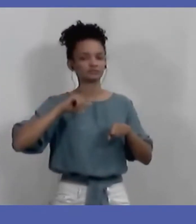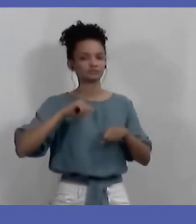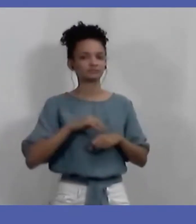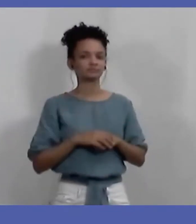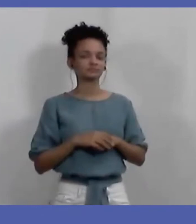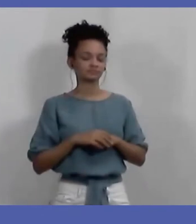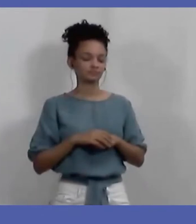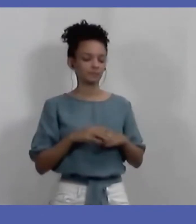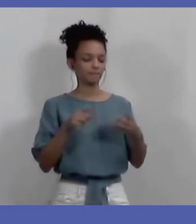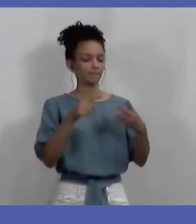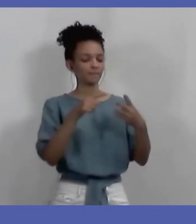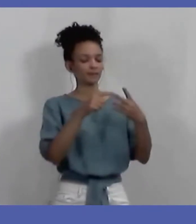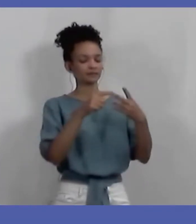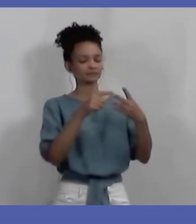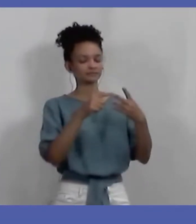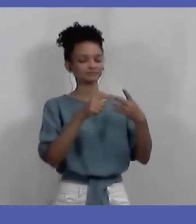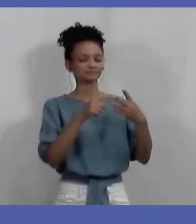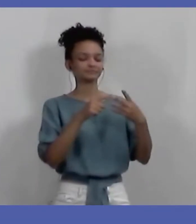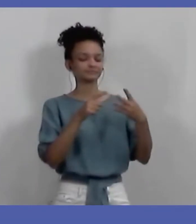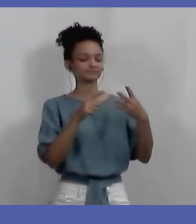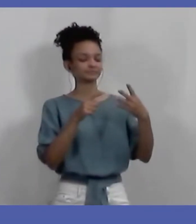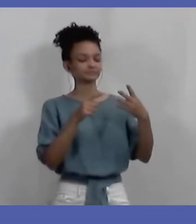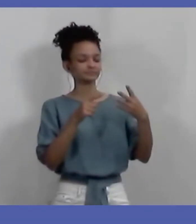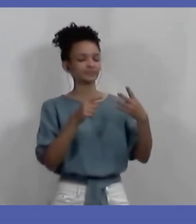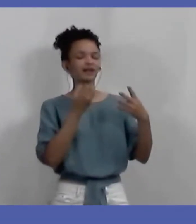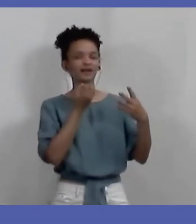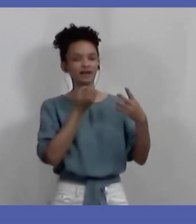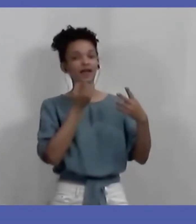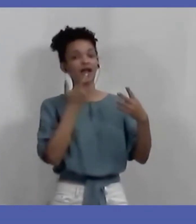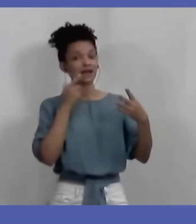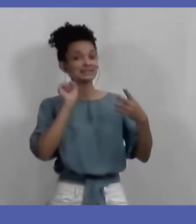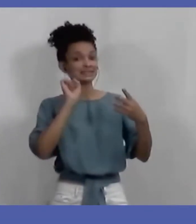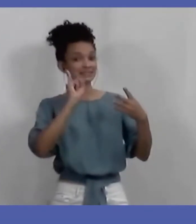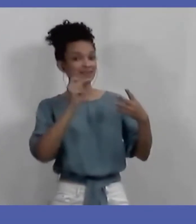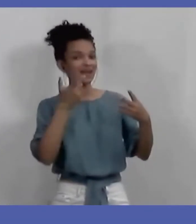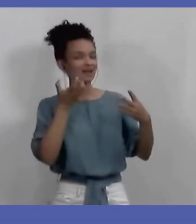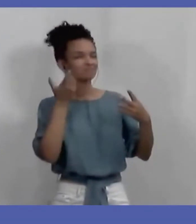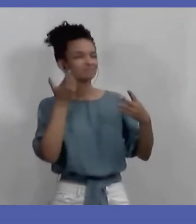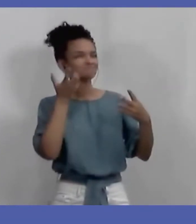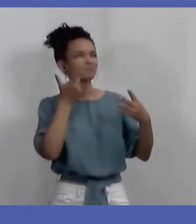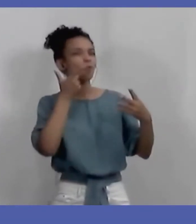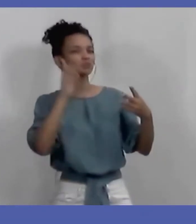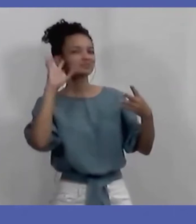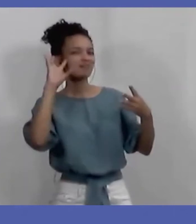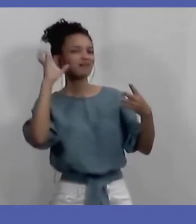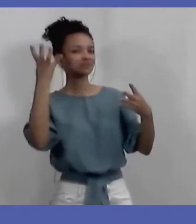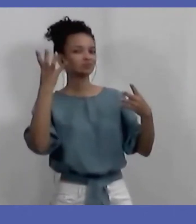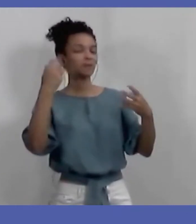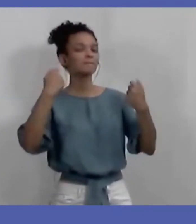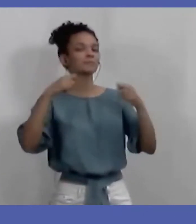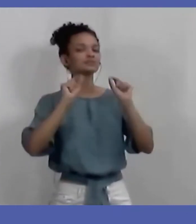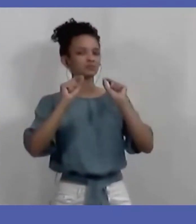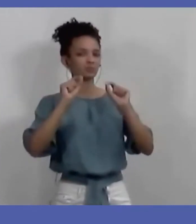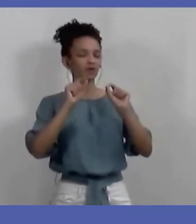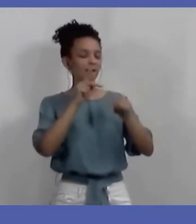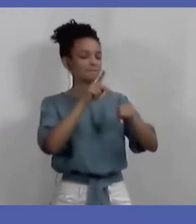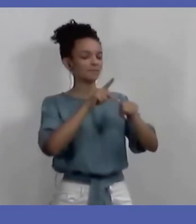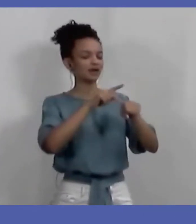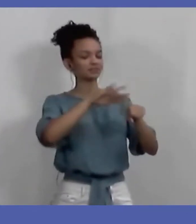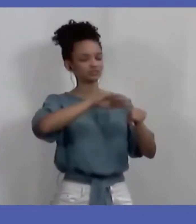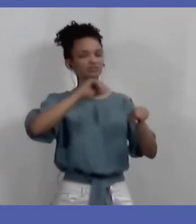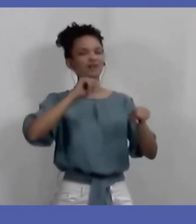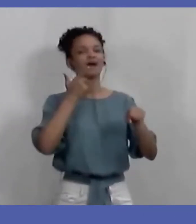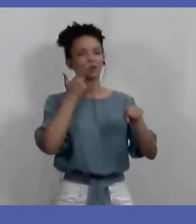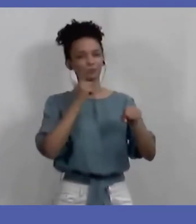que fique só terra, não é? Aí é outra solução. E depois que caiu no espinho, foi sufocado